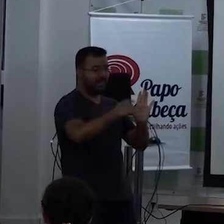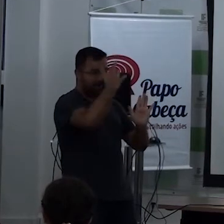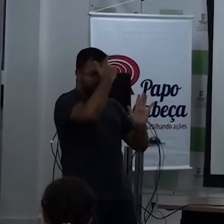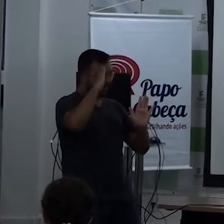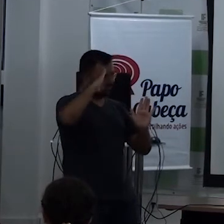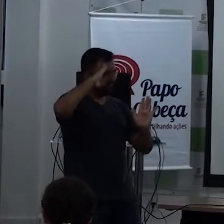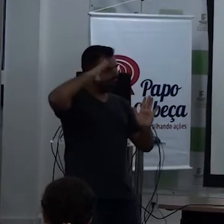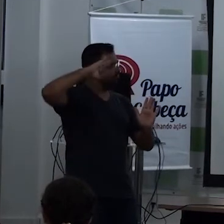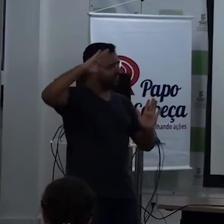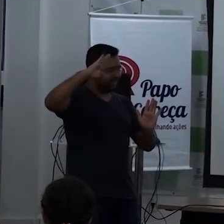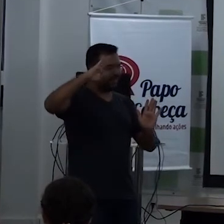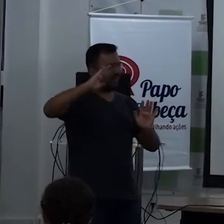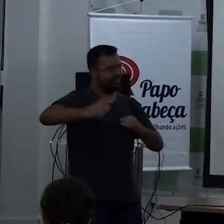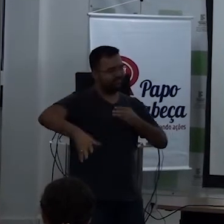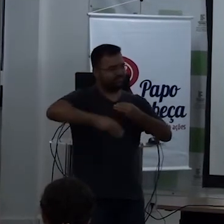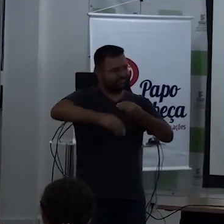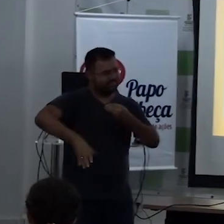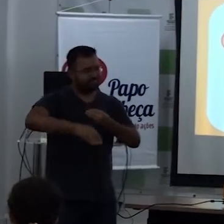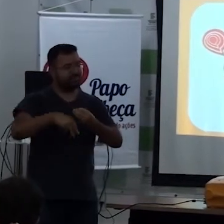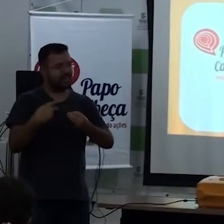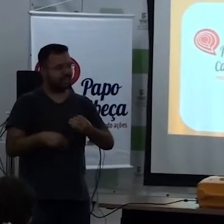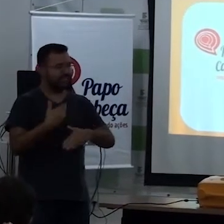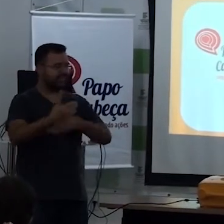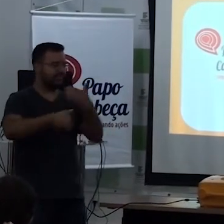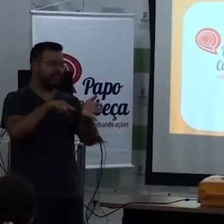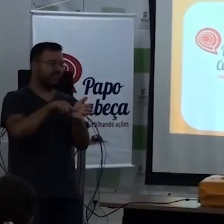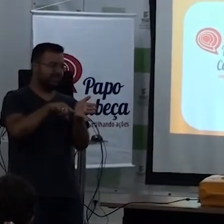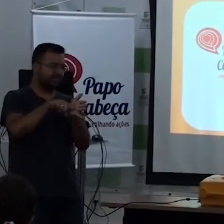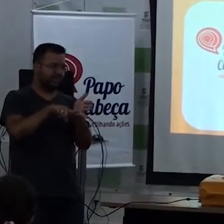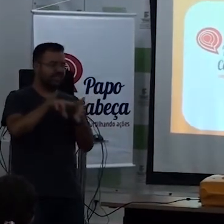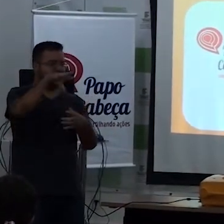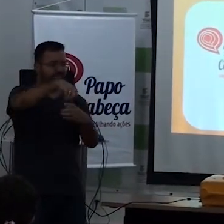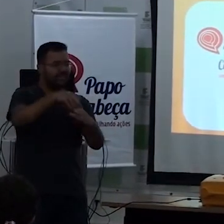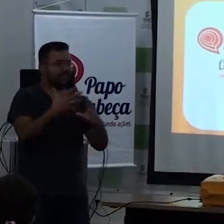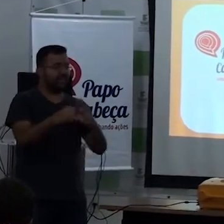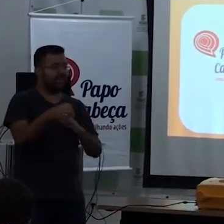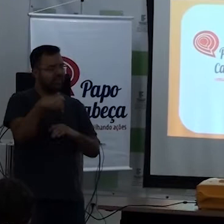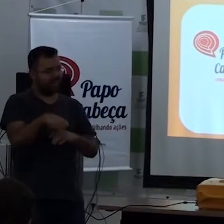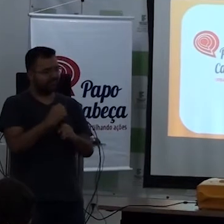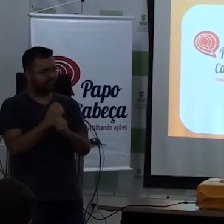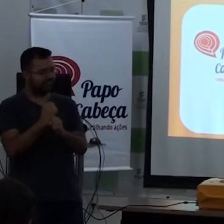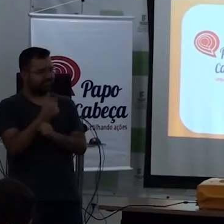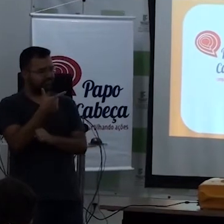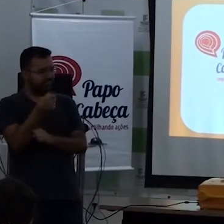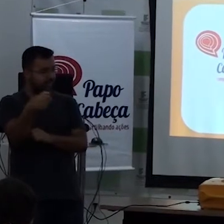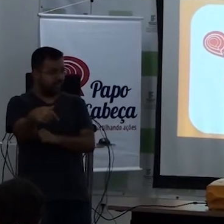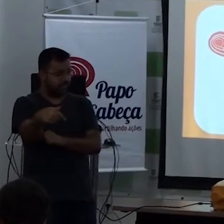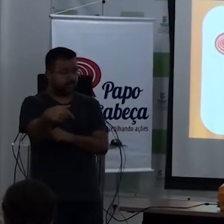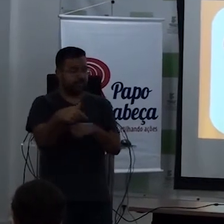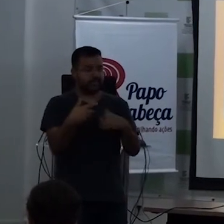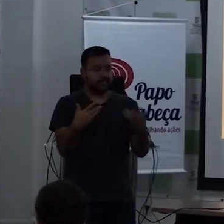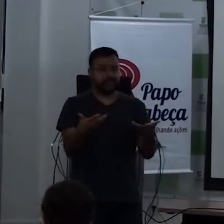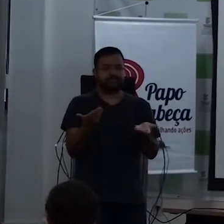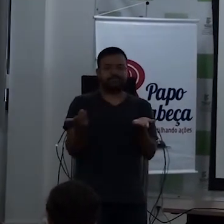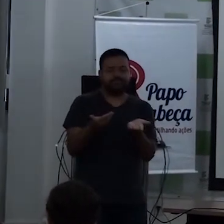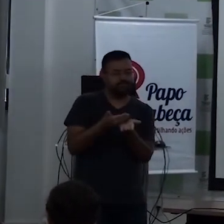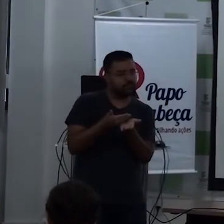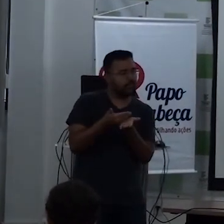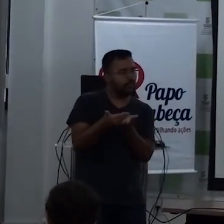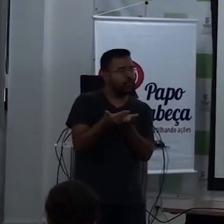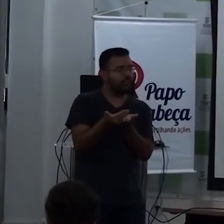que foram contribuindo para o desenvolvimento da pesquisa no CEPOL durante o ano de 2017. Então, para